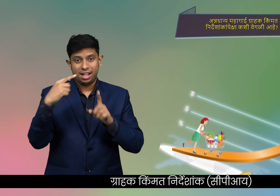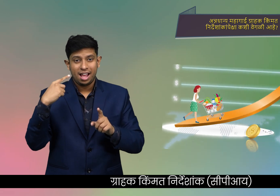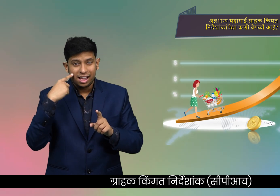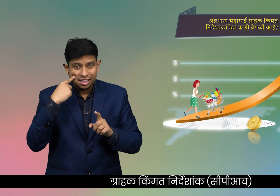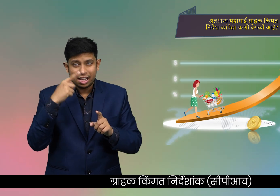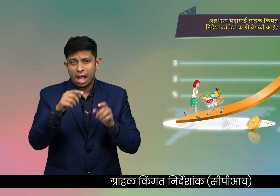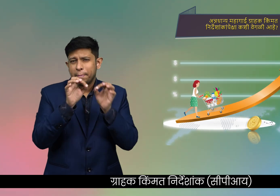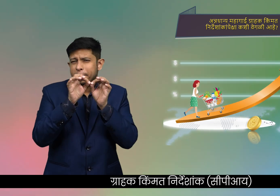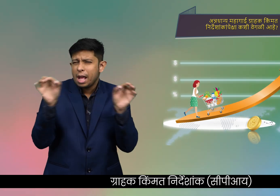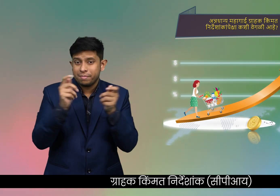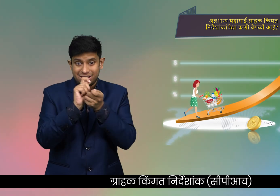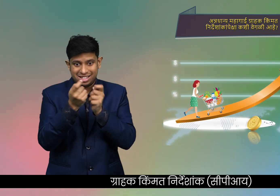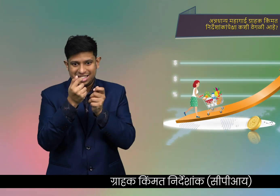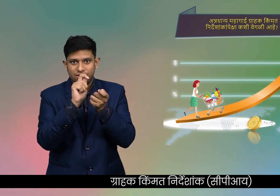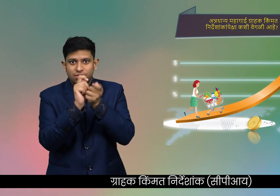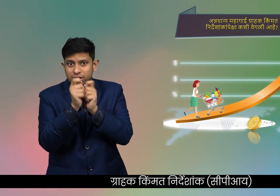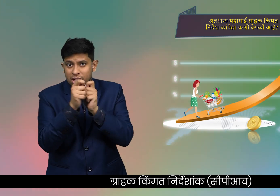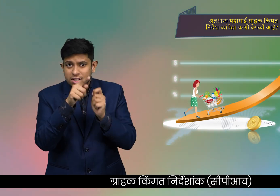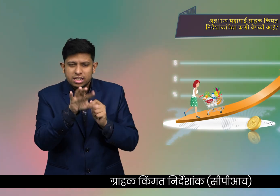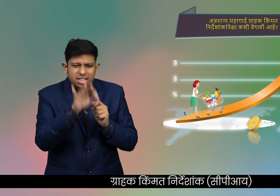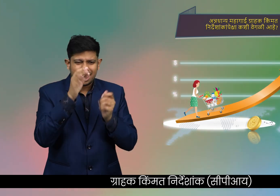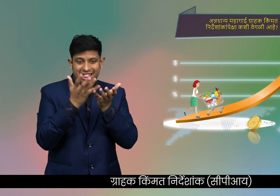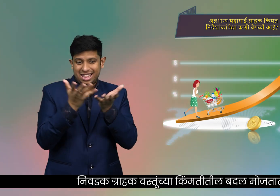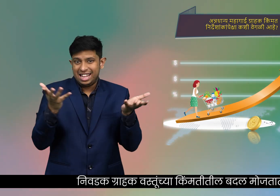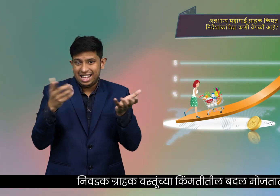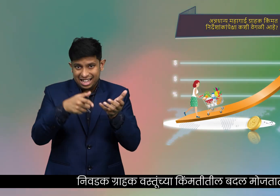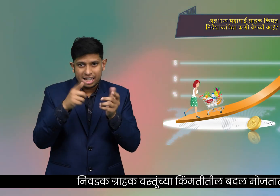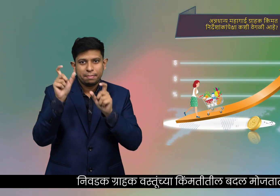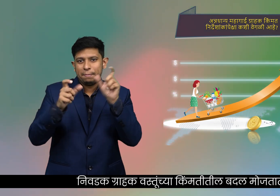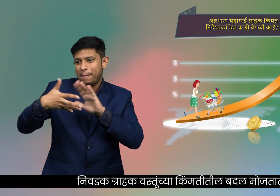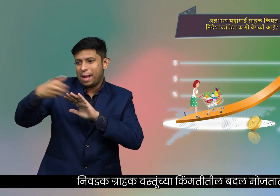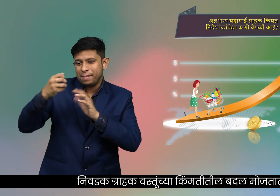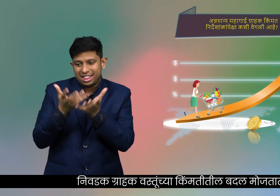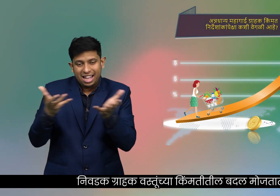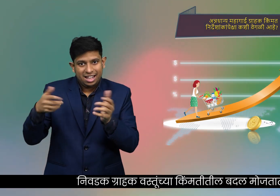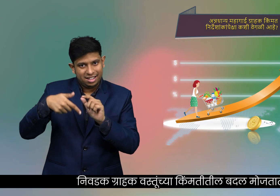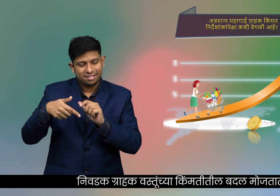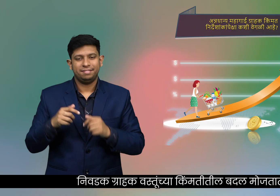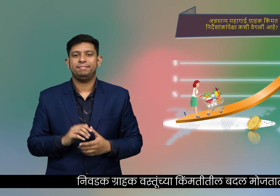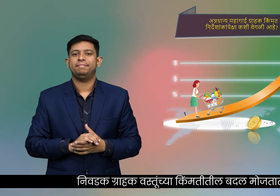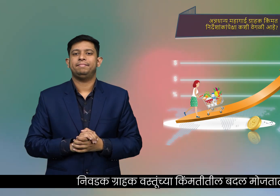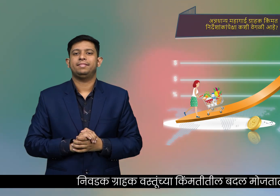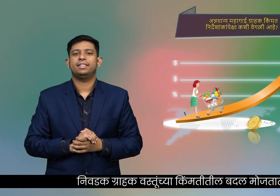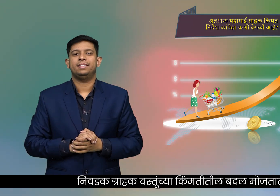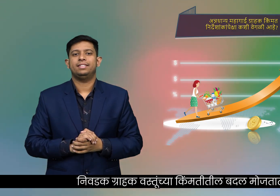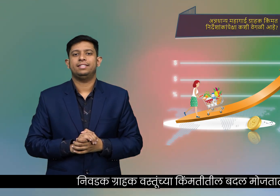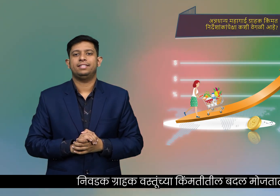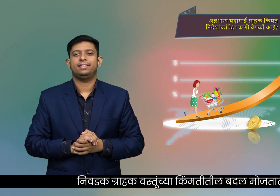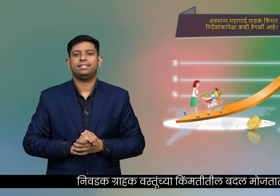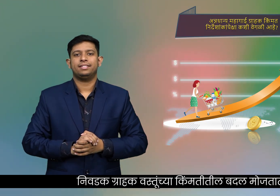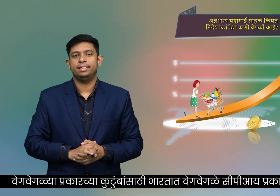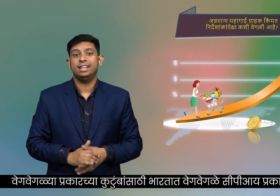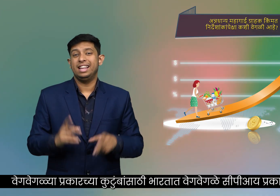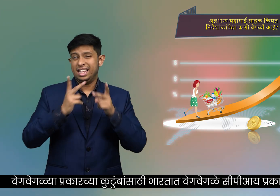ग्राहक किंमत निर्देशांक CPI निवडक ग्राहक वस्तूंच्या किंमतीतील बदल